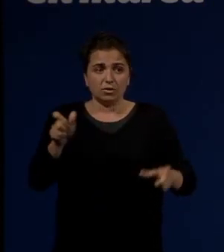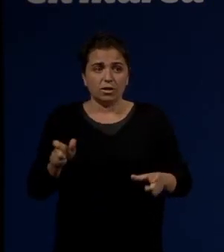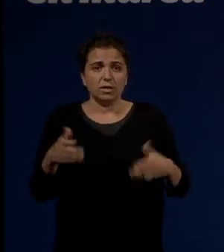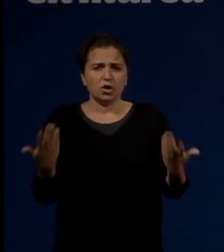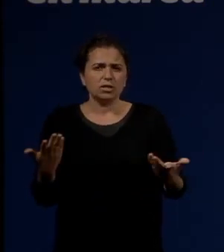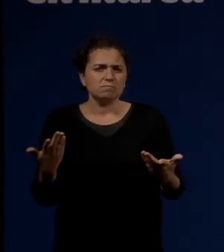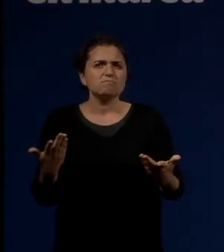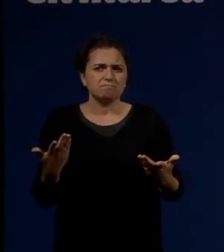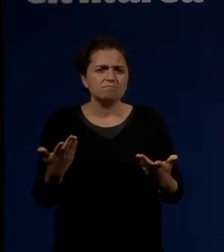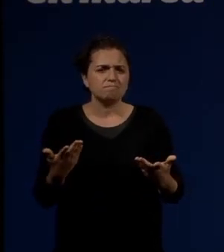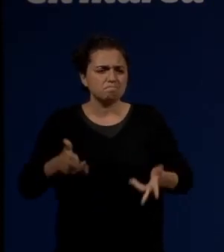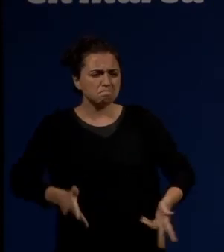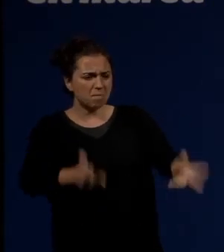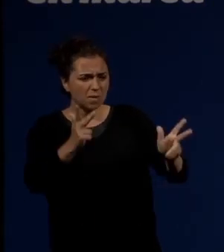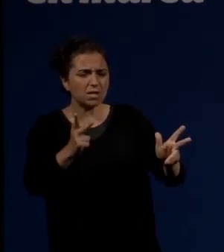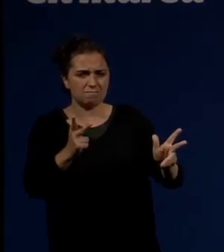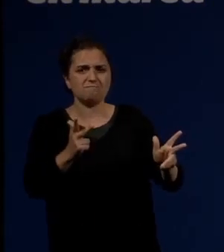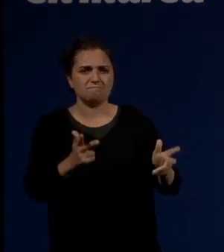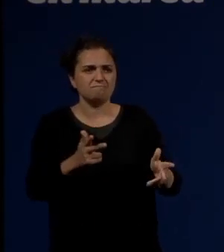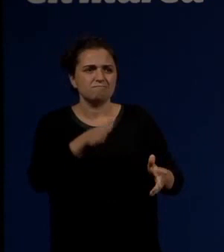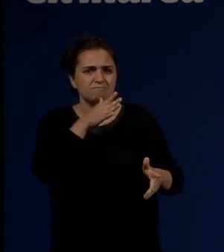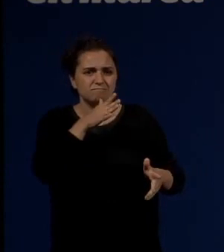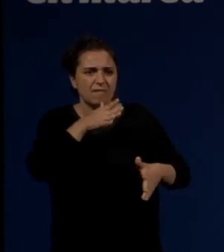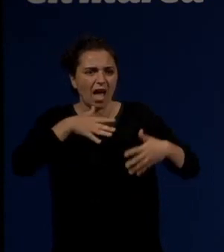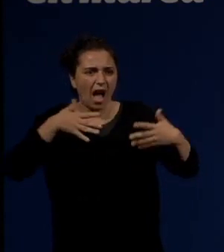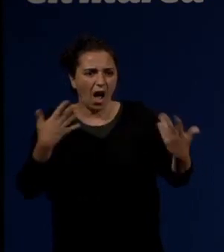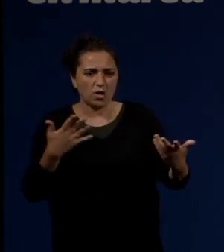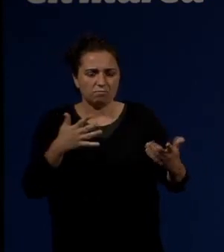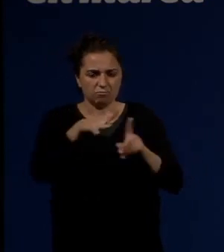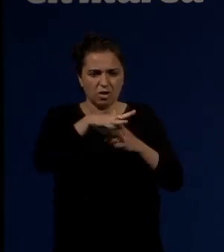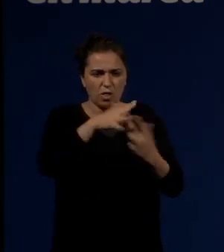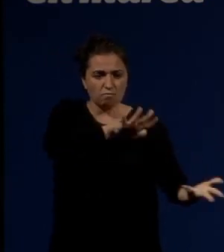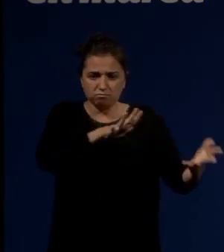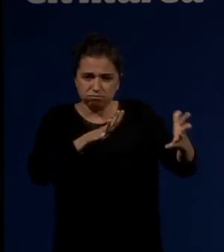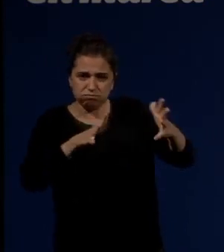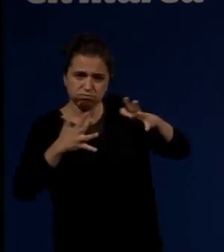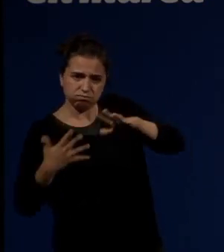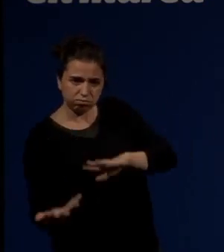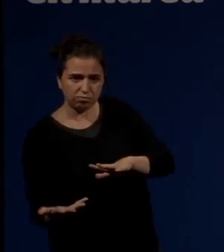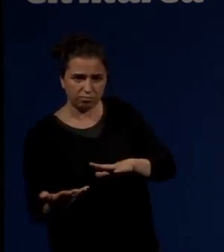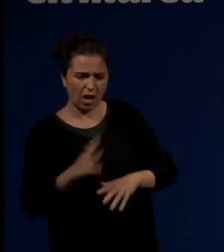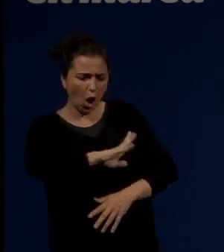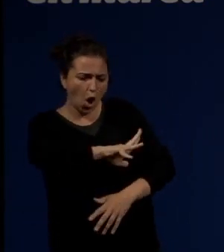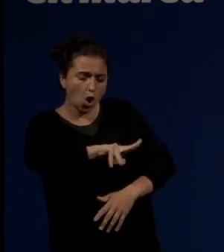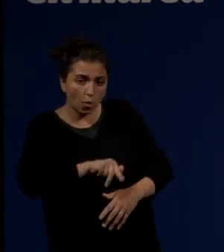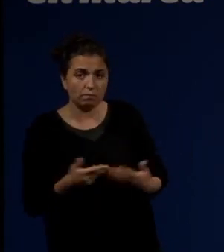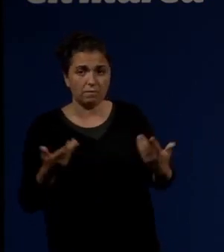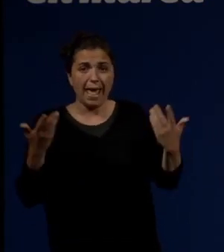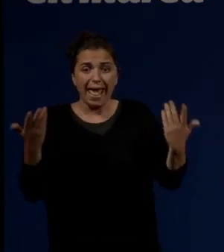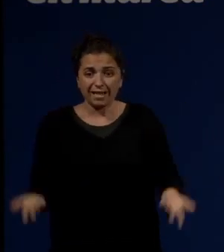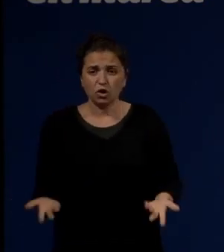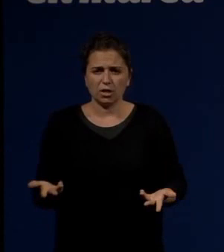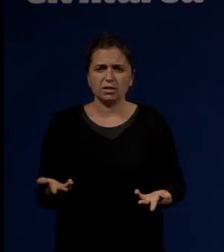como podemos permitir a chegar hoxe en día a que os nosos benes foran secuestrados deste xeito? Entón, a pregunta,